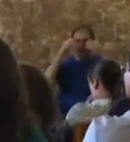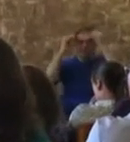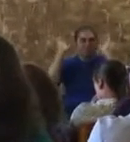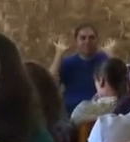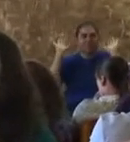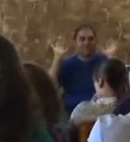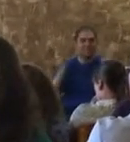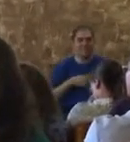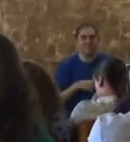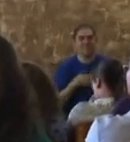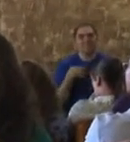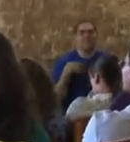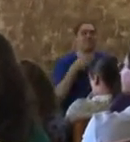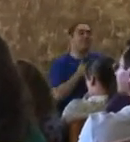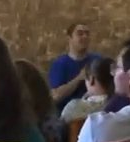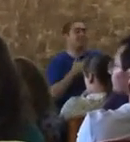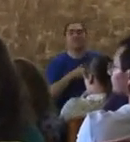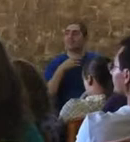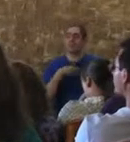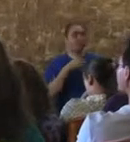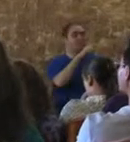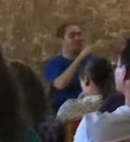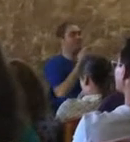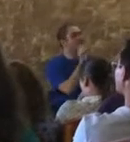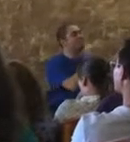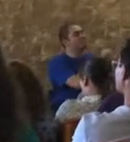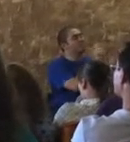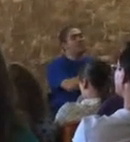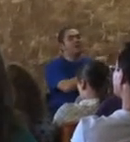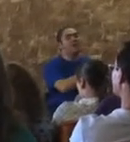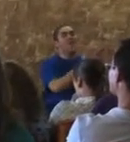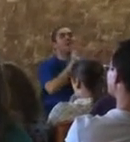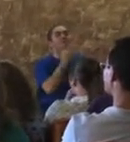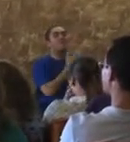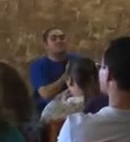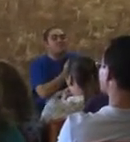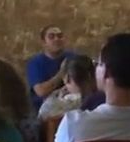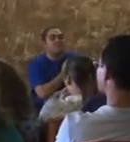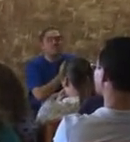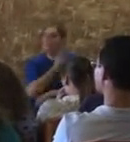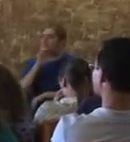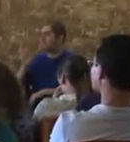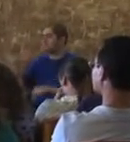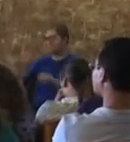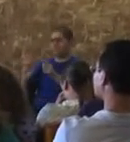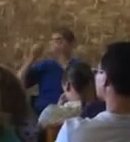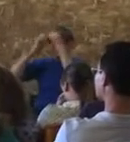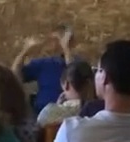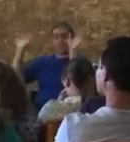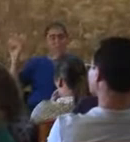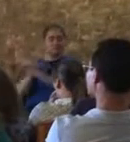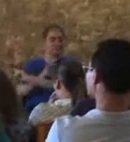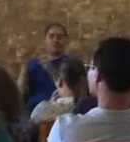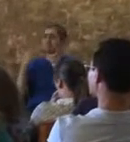na Paulista de São Paulo. Senhores, quando eles foram lá, minha resposta era não.